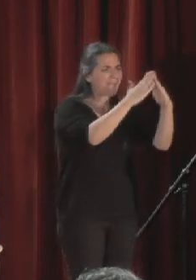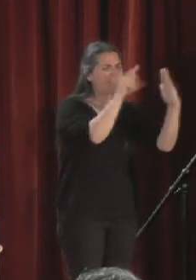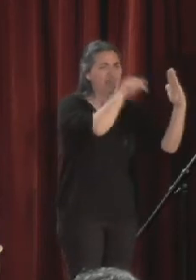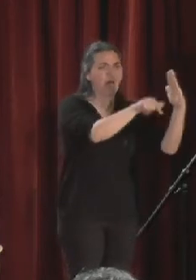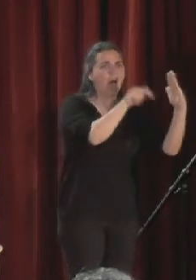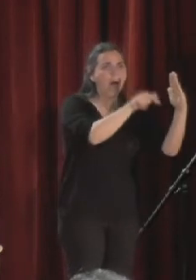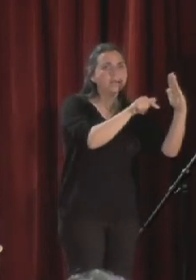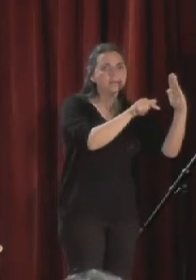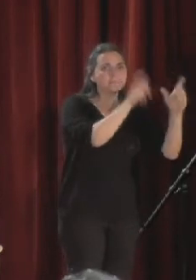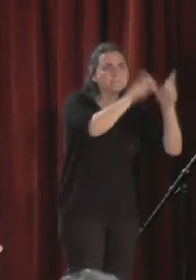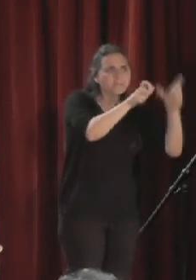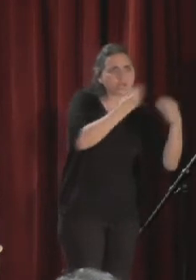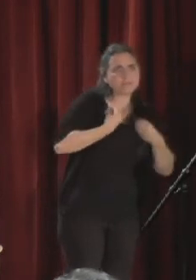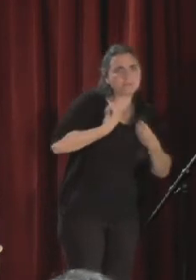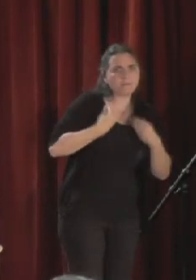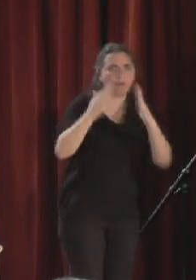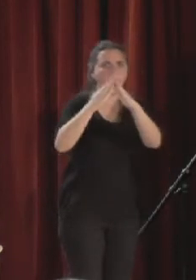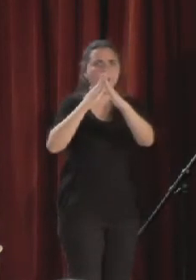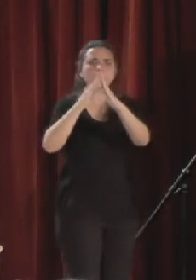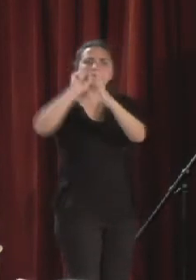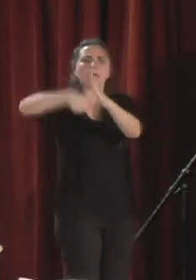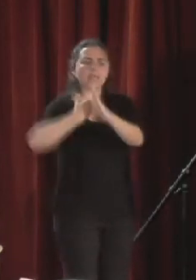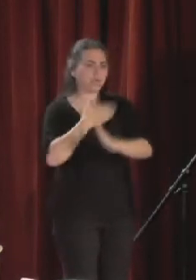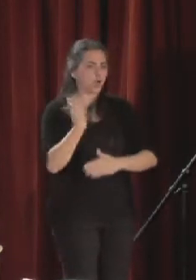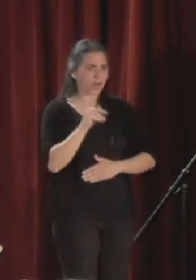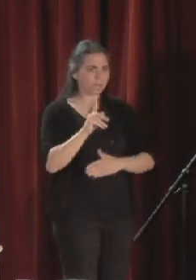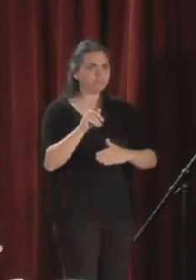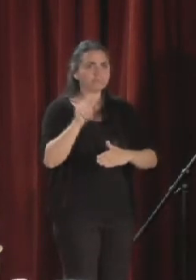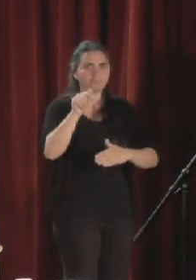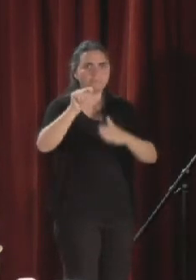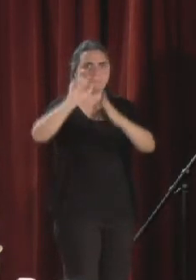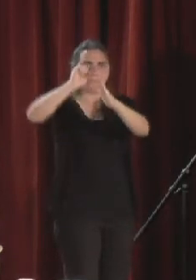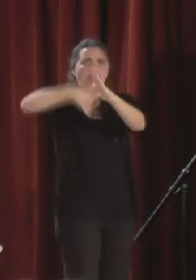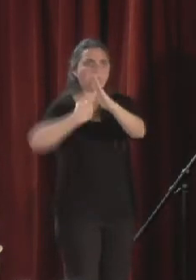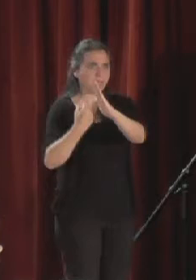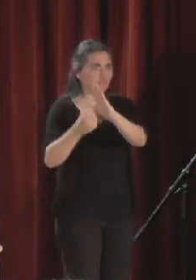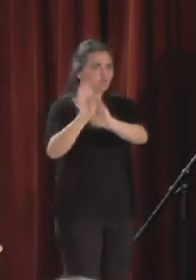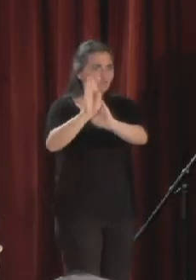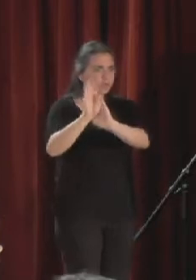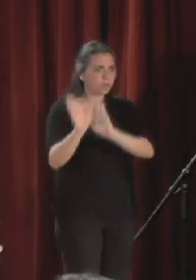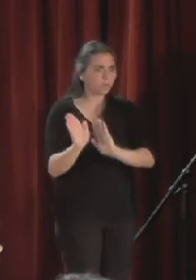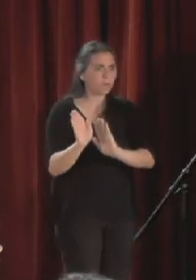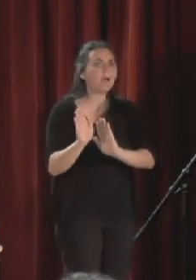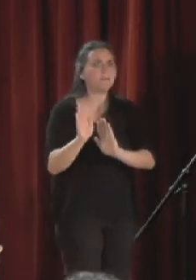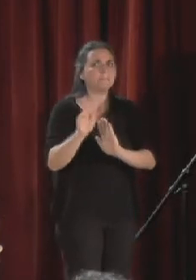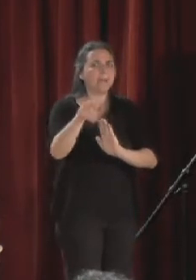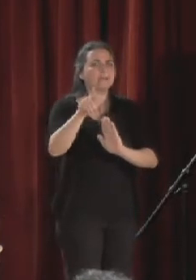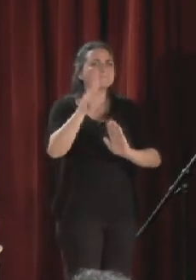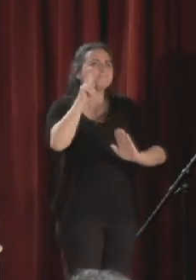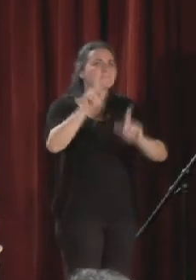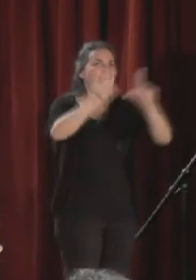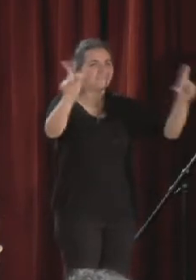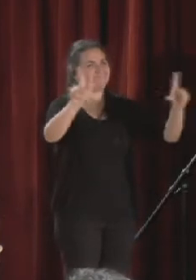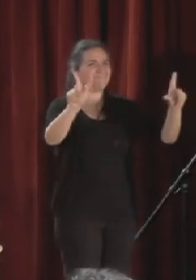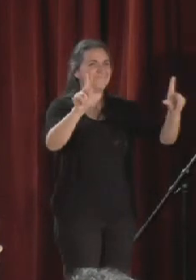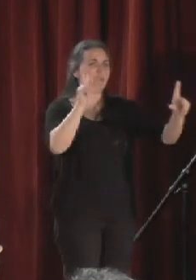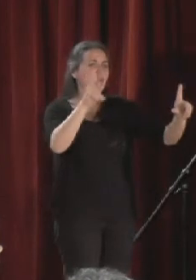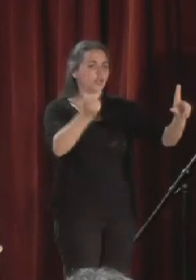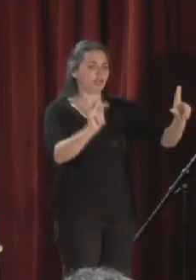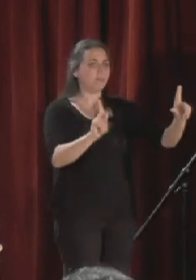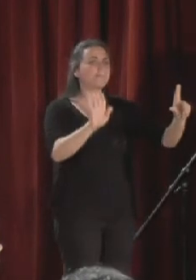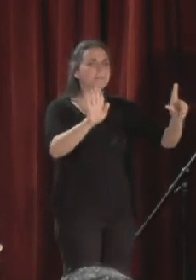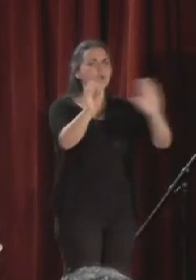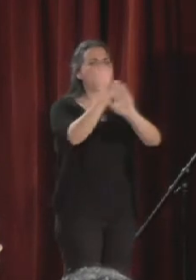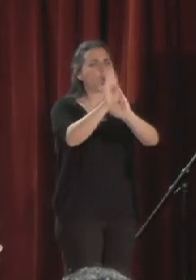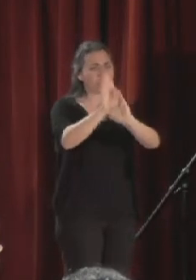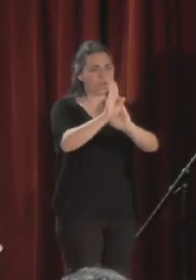xente. Sigue a pasar todos os días, aínda que non saia nos telexornais. Queremos unha Galicia